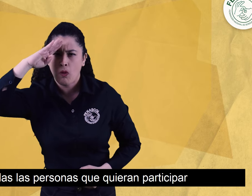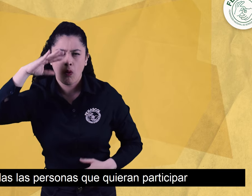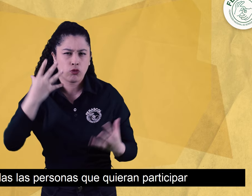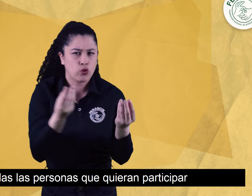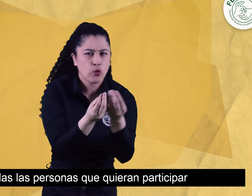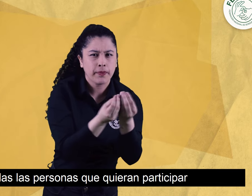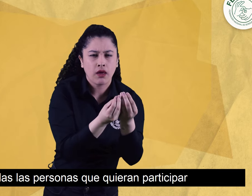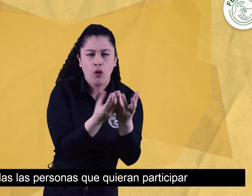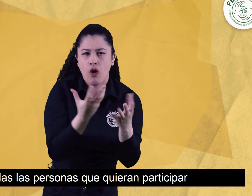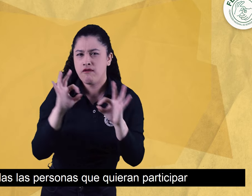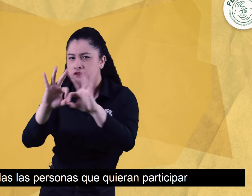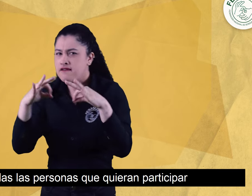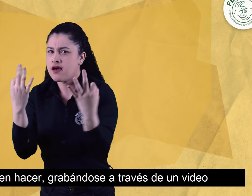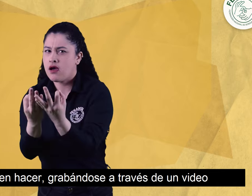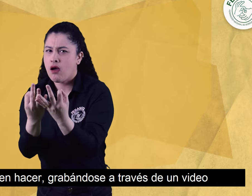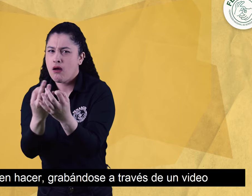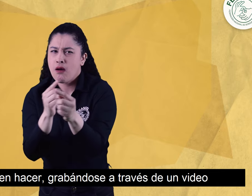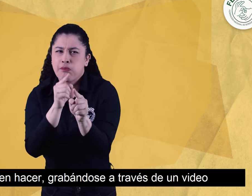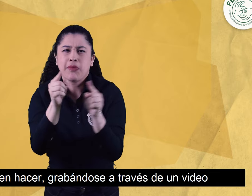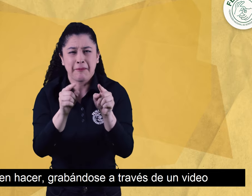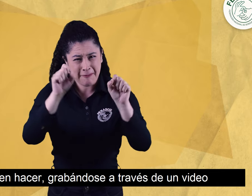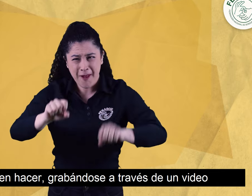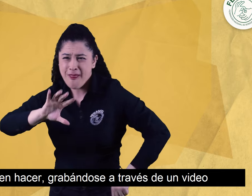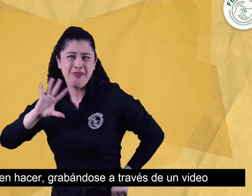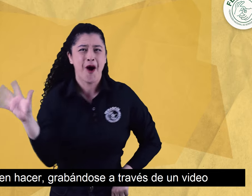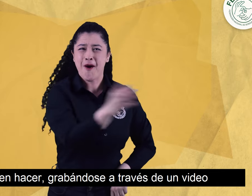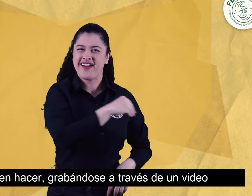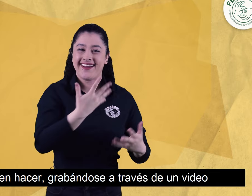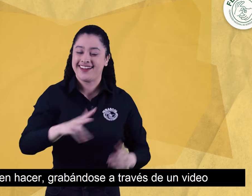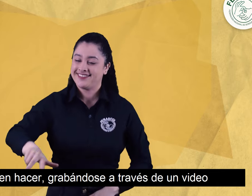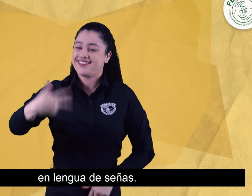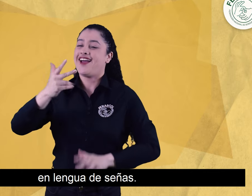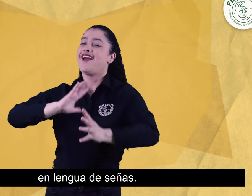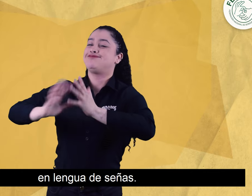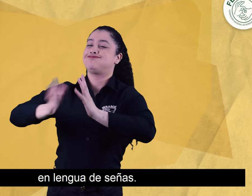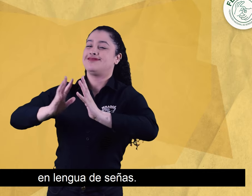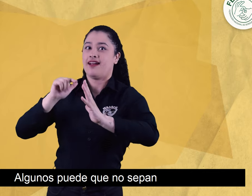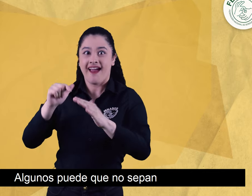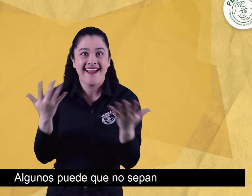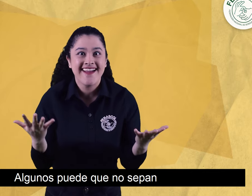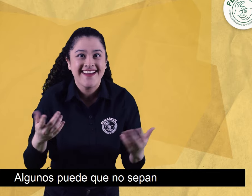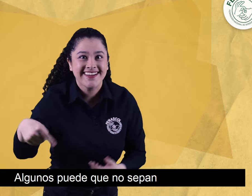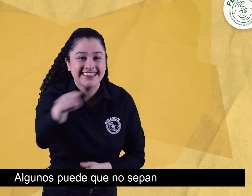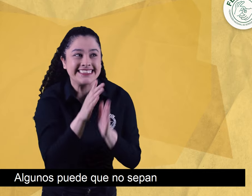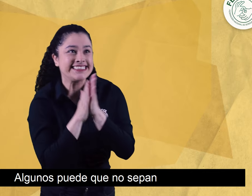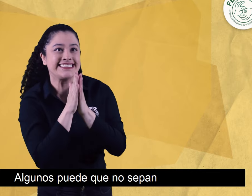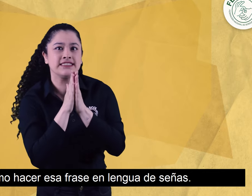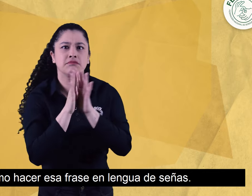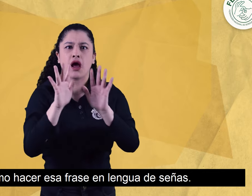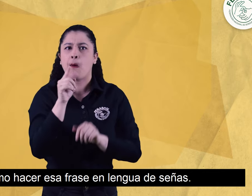todas las personas que quieran participar lo pueden hacer grabándose a través de un video en lengua de señas algunos Puede que no sepan Cómo hacer esa